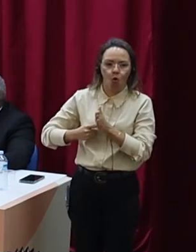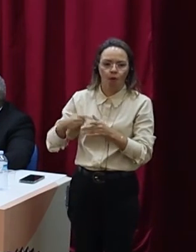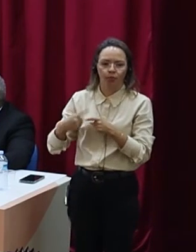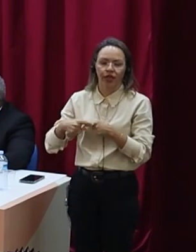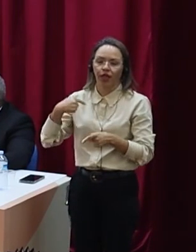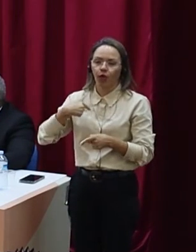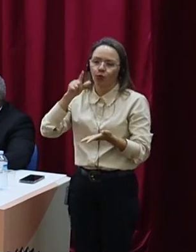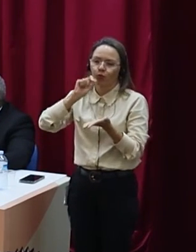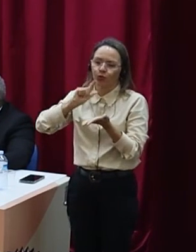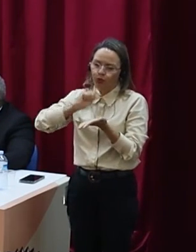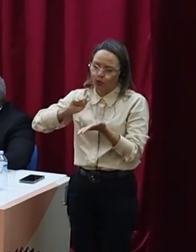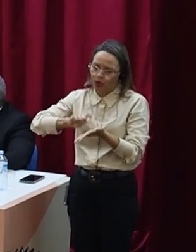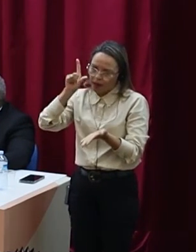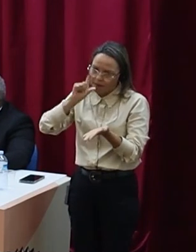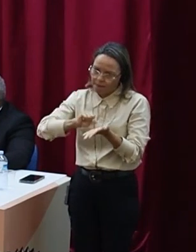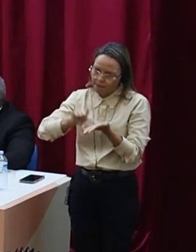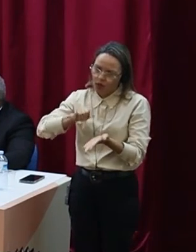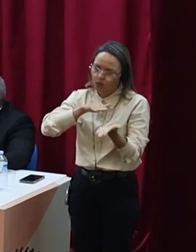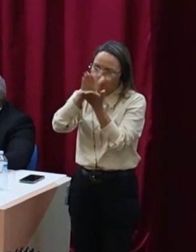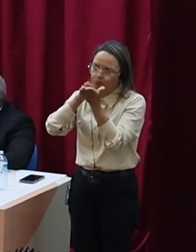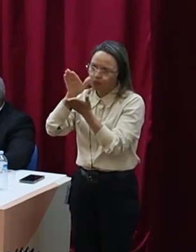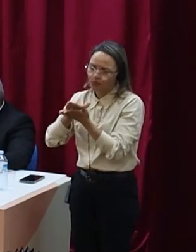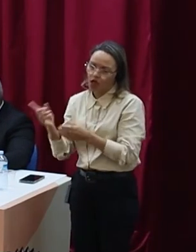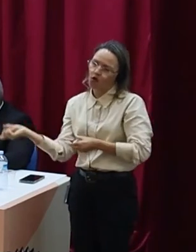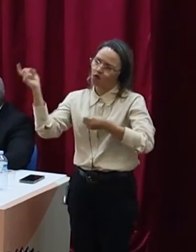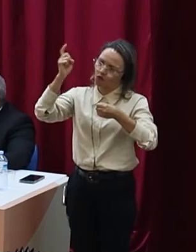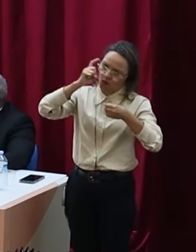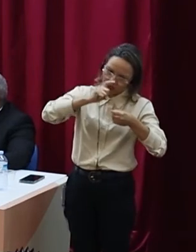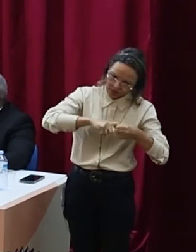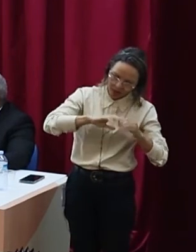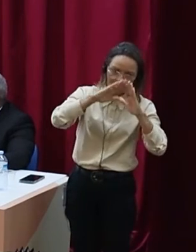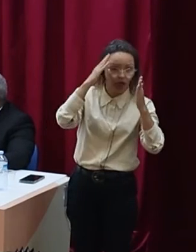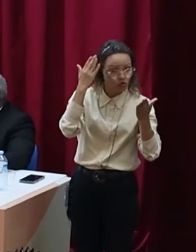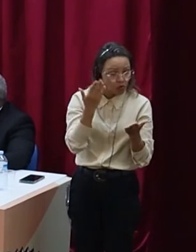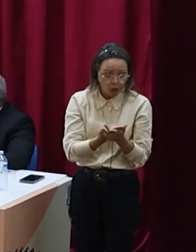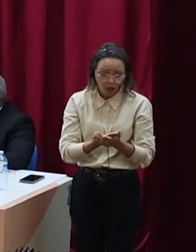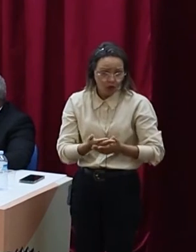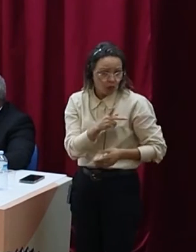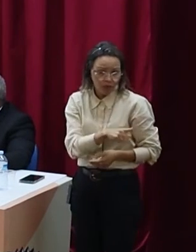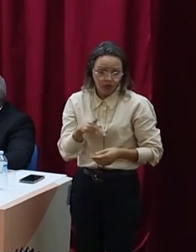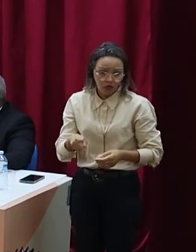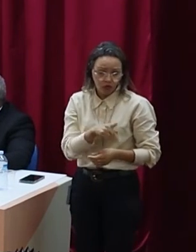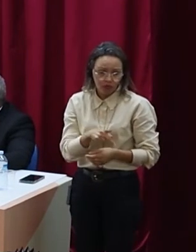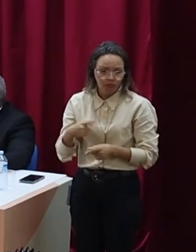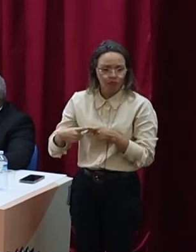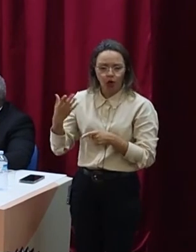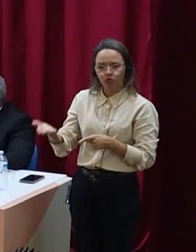volví como profesor en los colegios secundarios y al instituto. Entonces, en ese